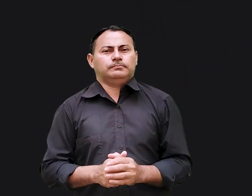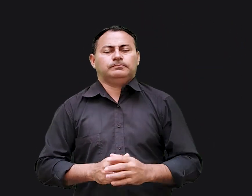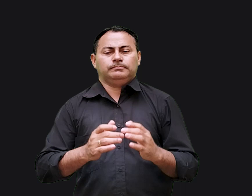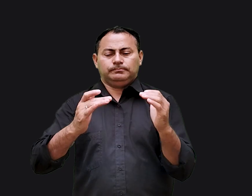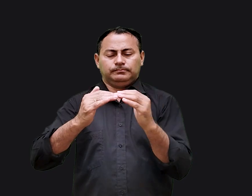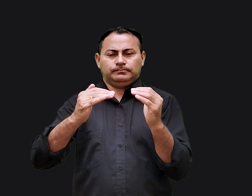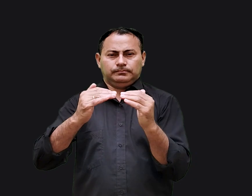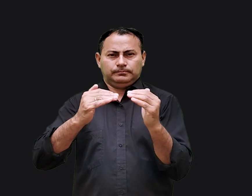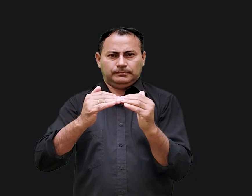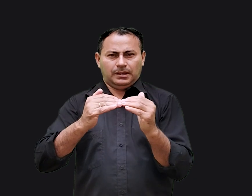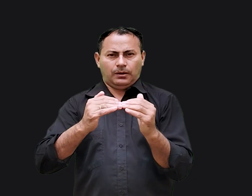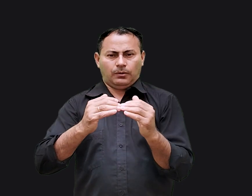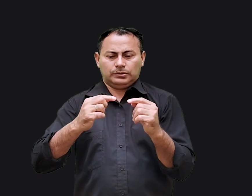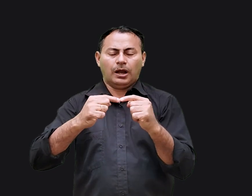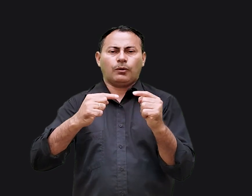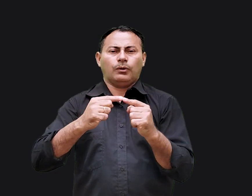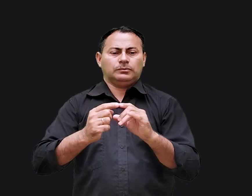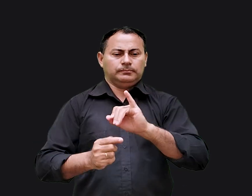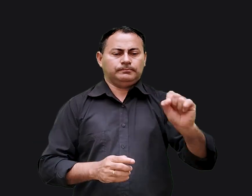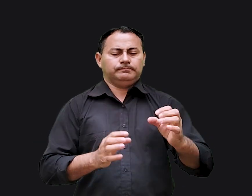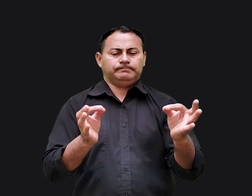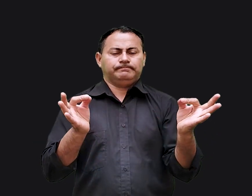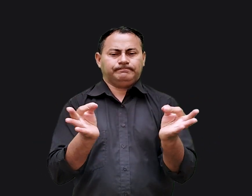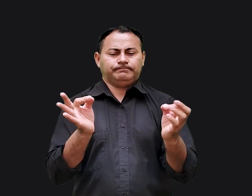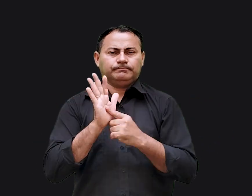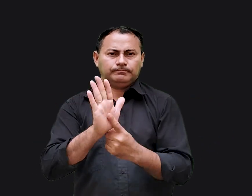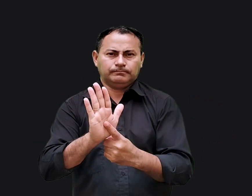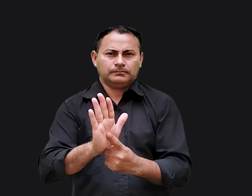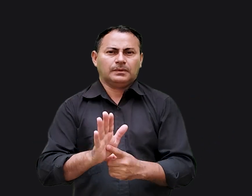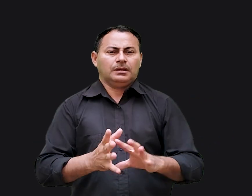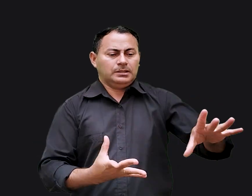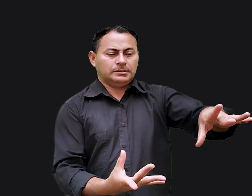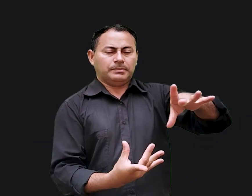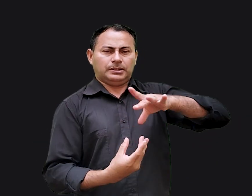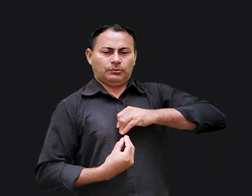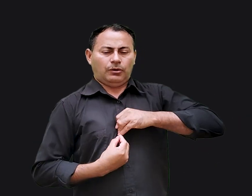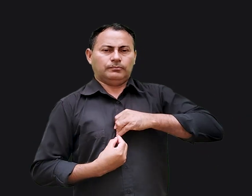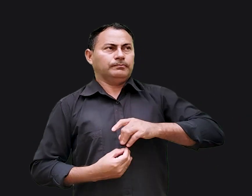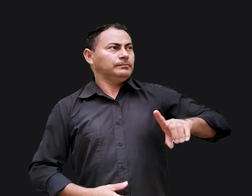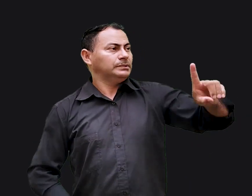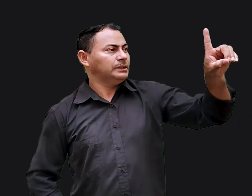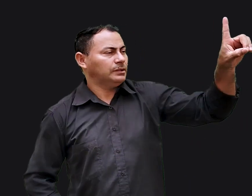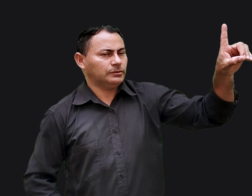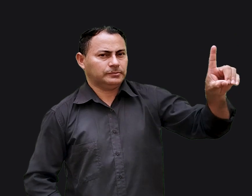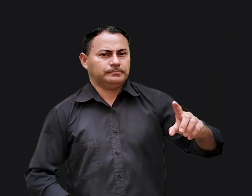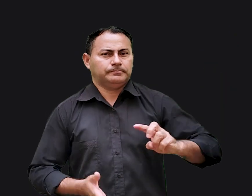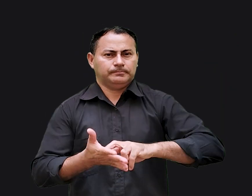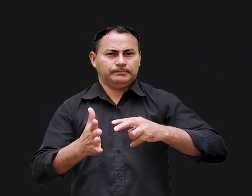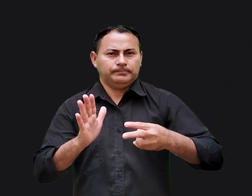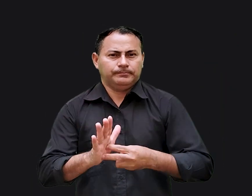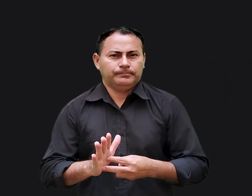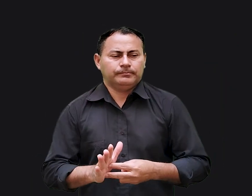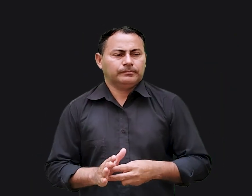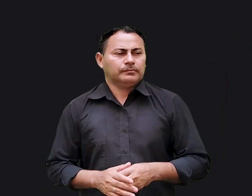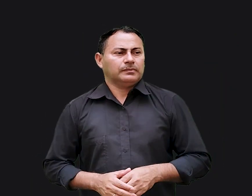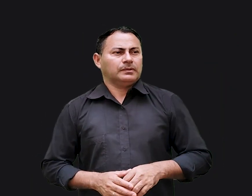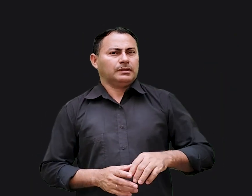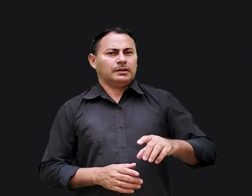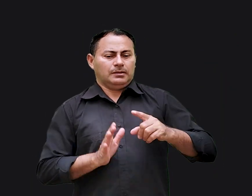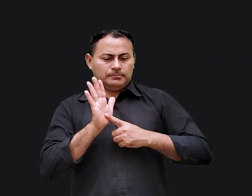com Isaías, Jesus será a expressão perfeita da essência espiritual de Deus. Isso significa que ele